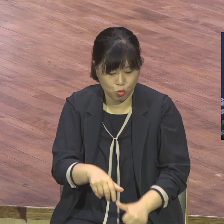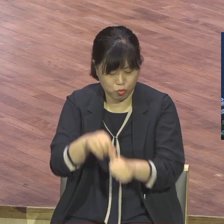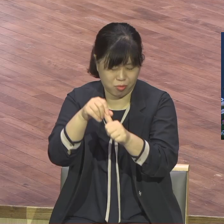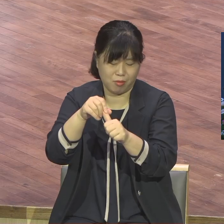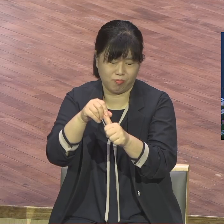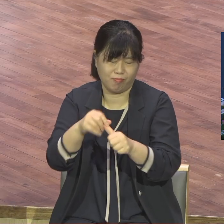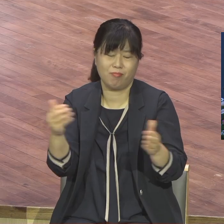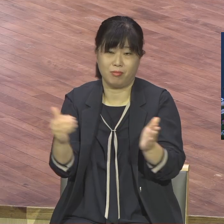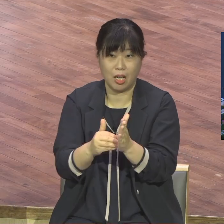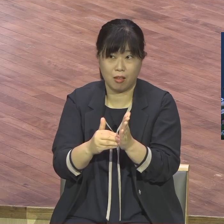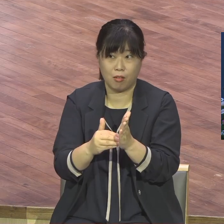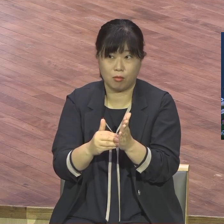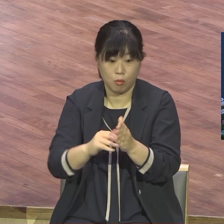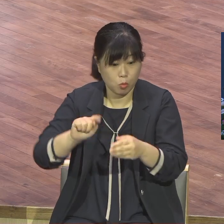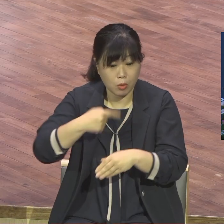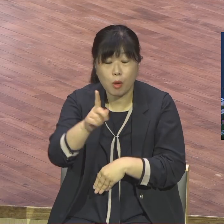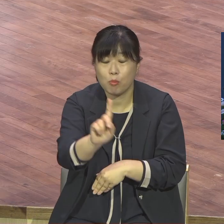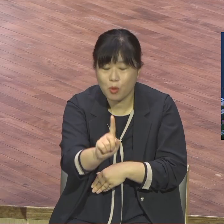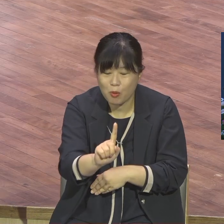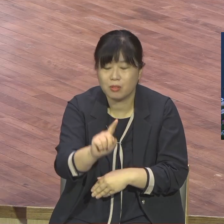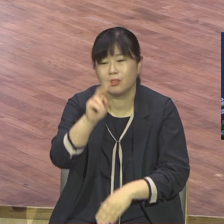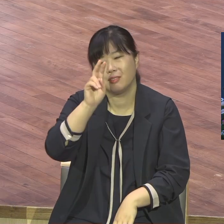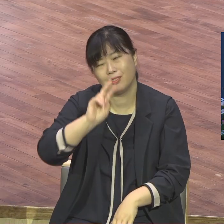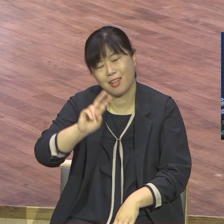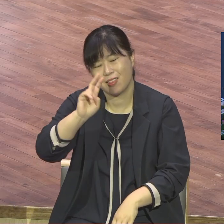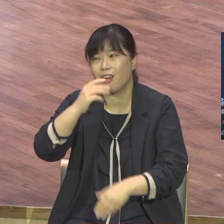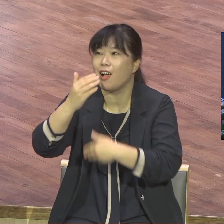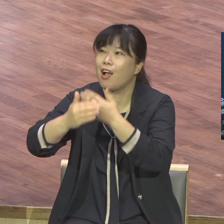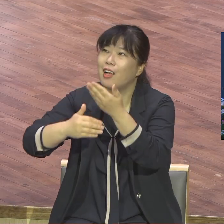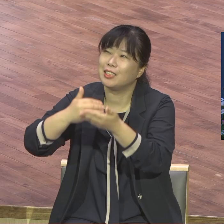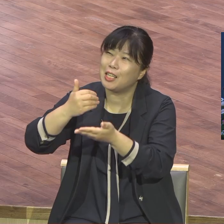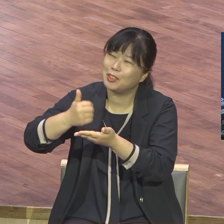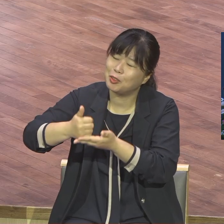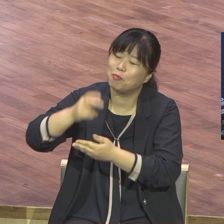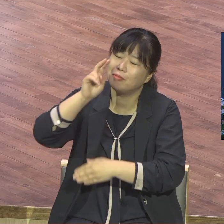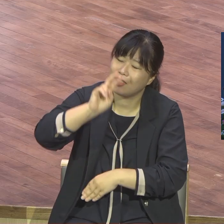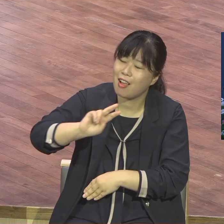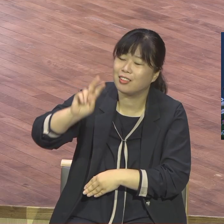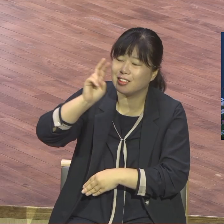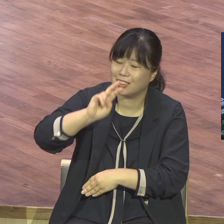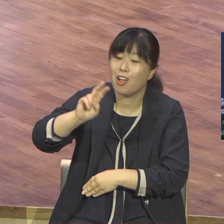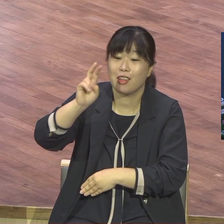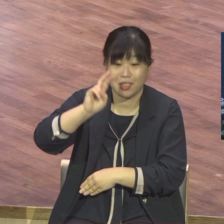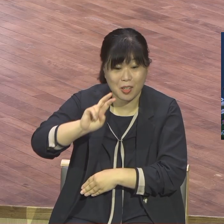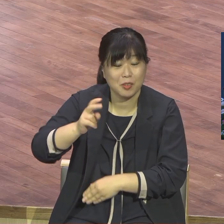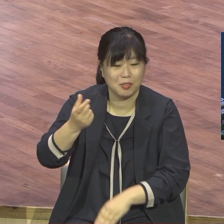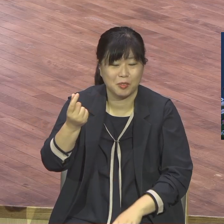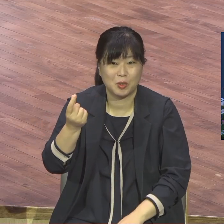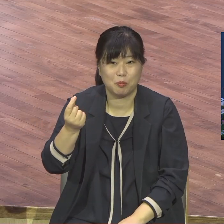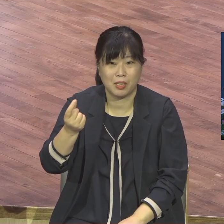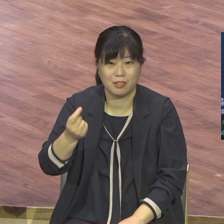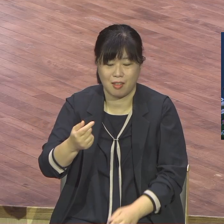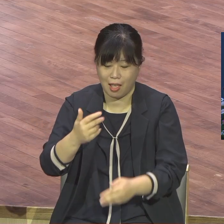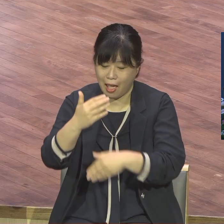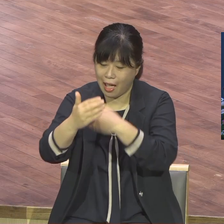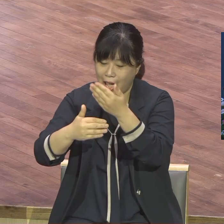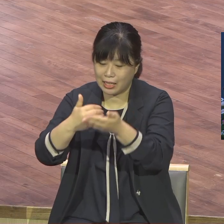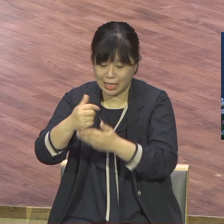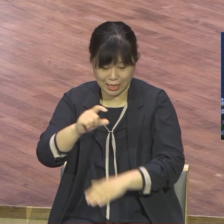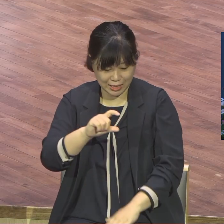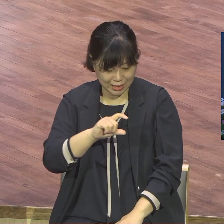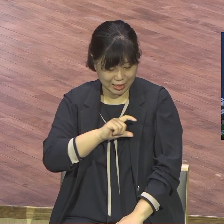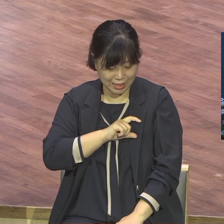자녀입니다. 하나님의 자녀할 게 하나밖에 없어요. 하나님을 찬양하는 것입니다. 하나님의 이름으로